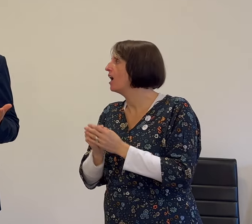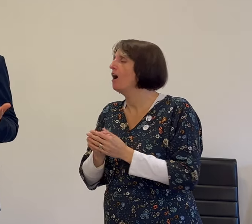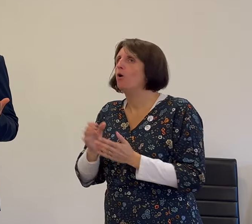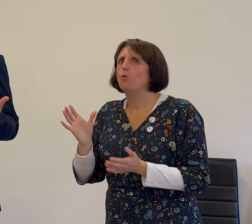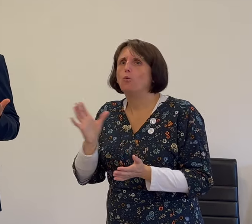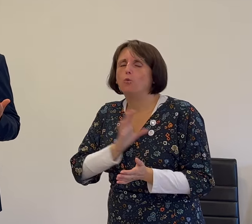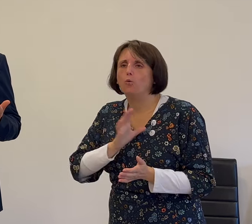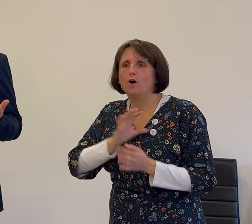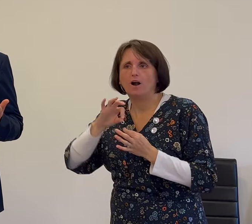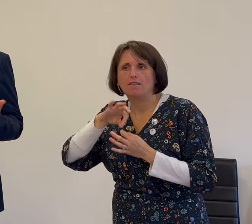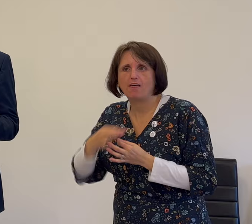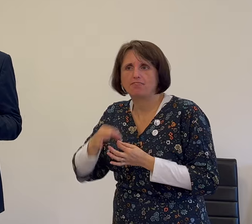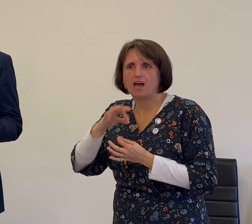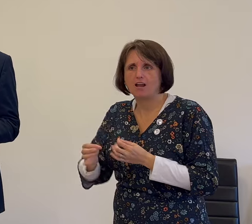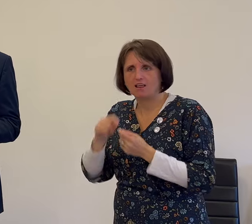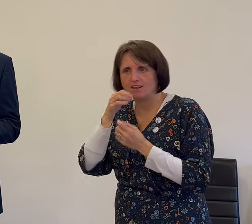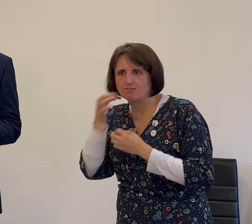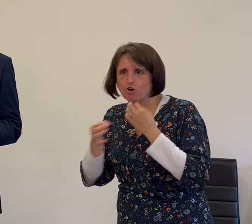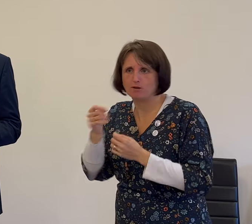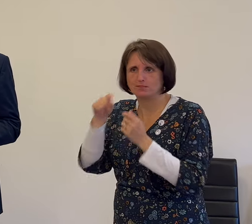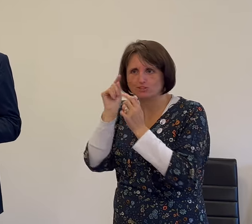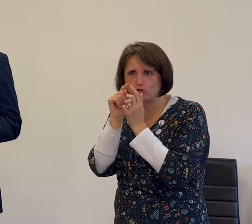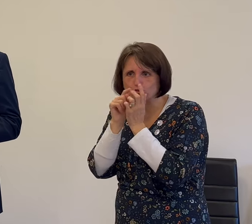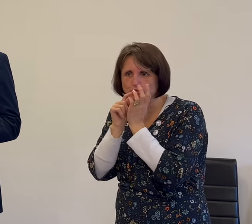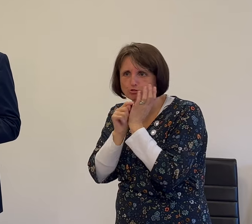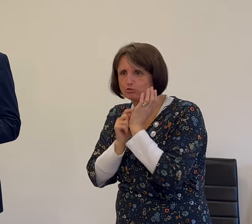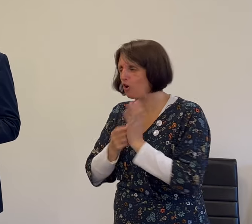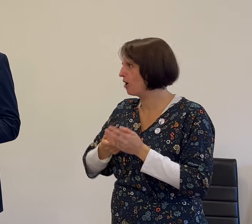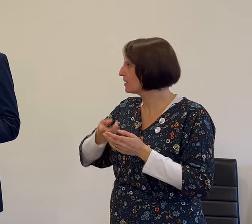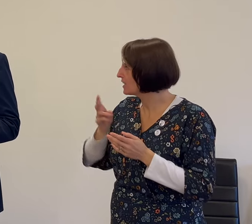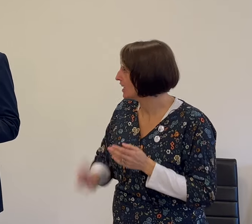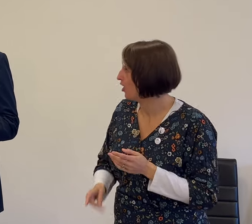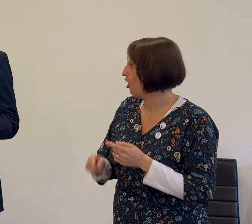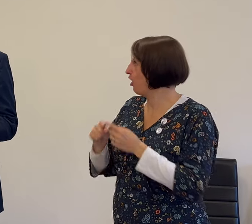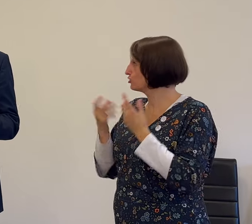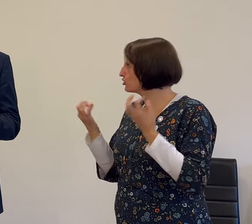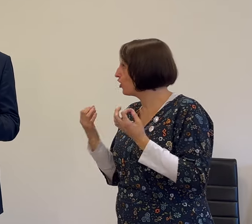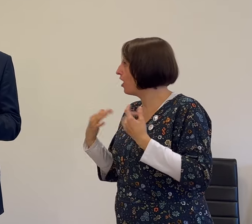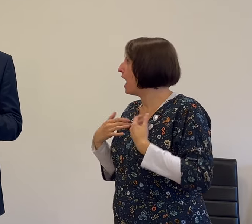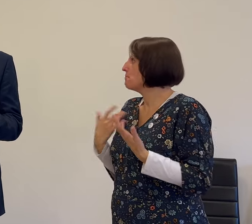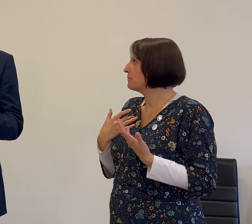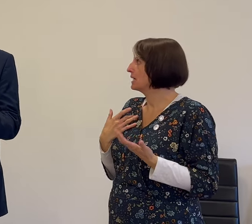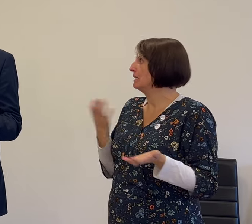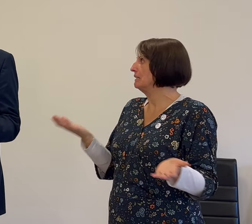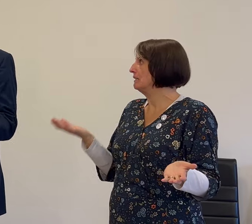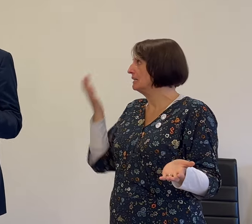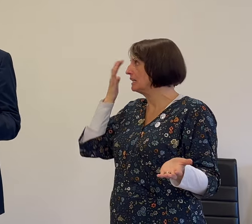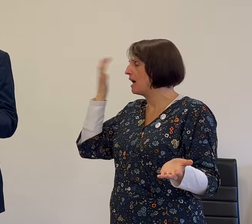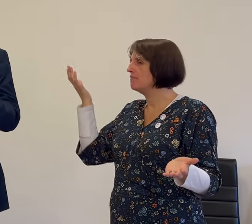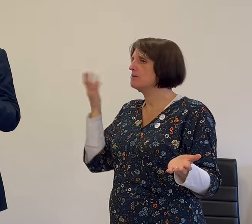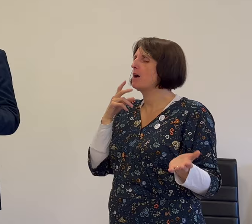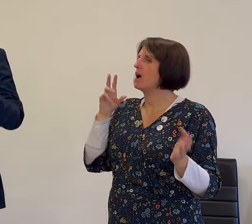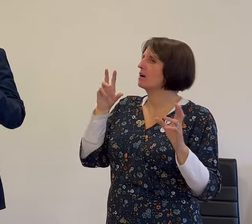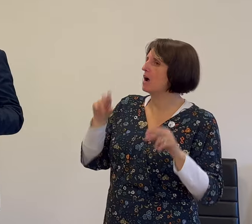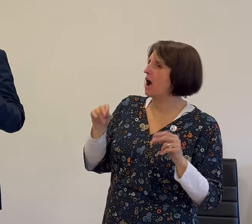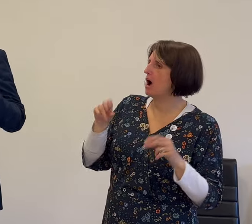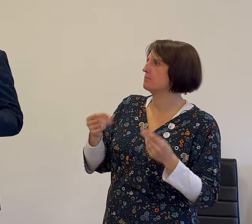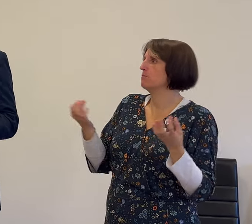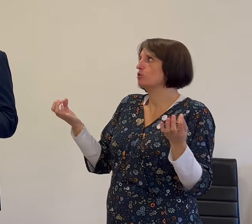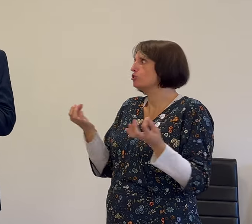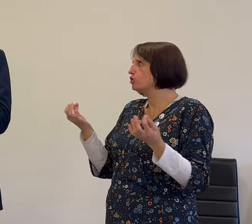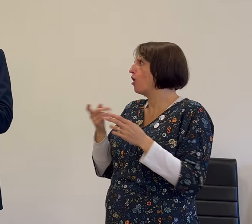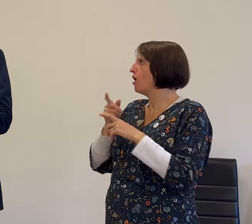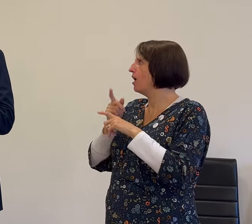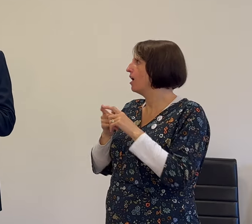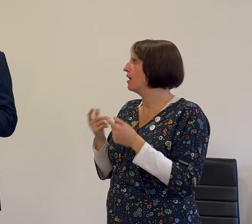detaily, které jsou očividně důležité, ale my často nevíme, kam je zařadit, protože jako,